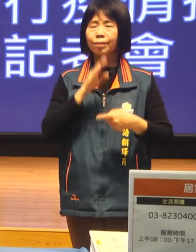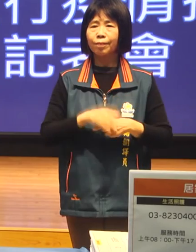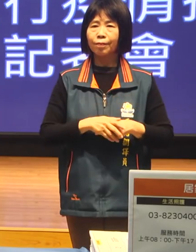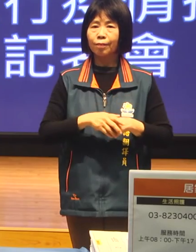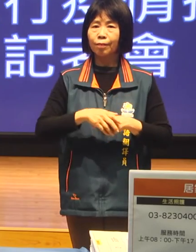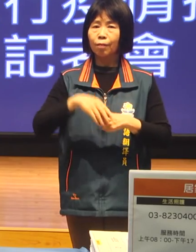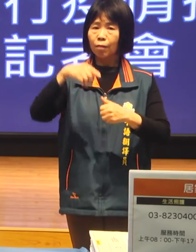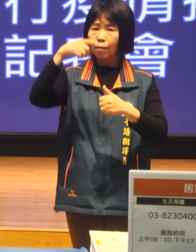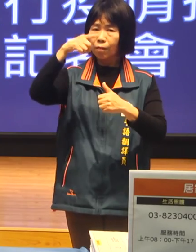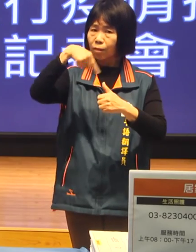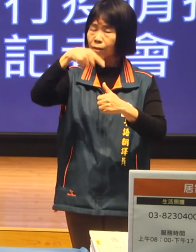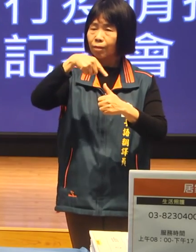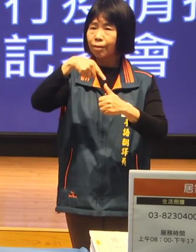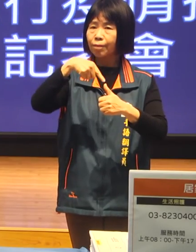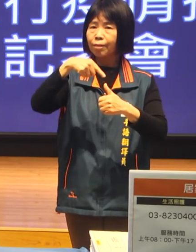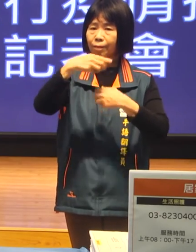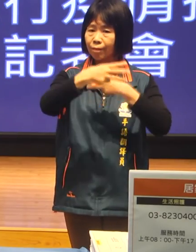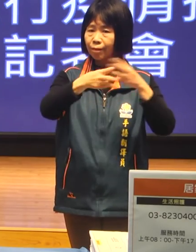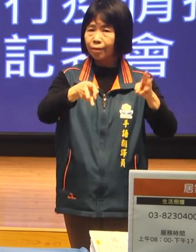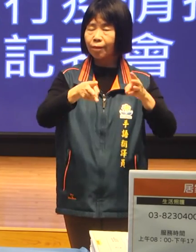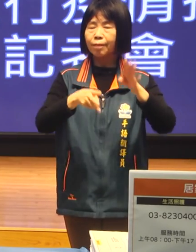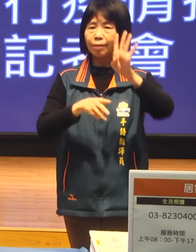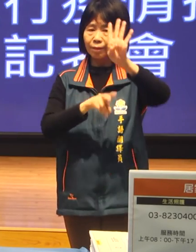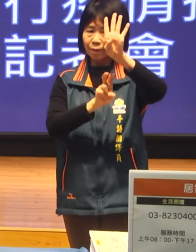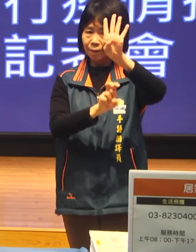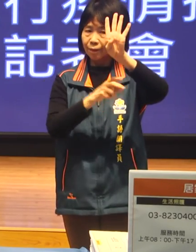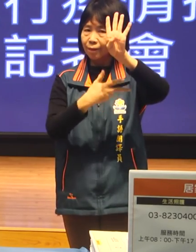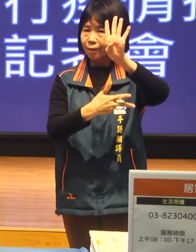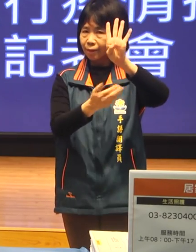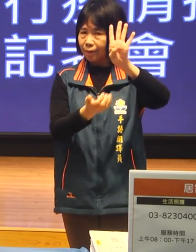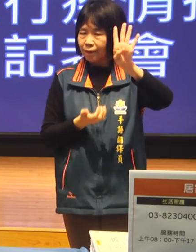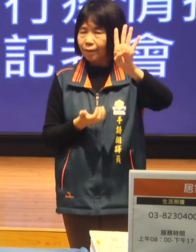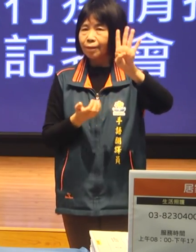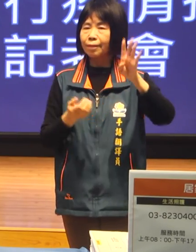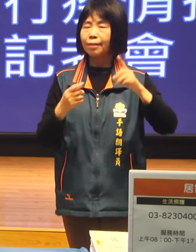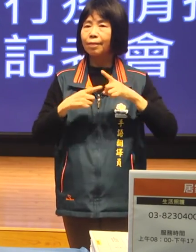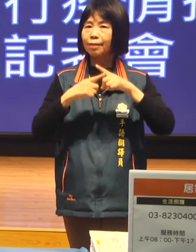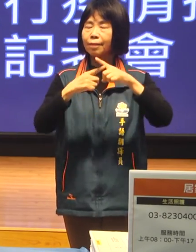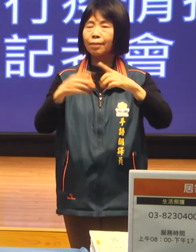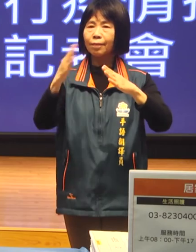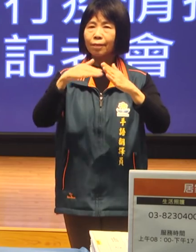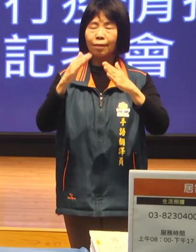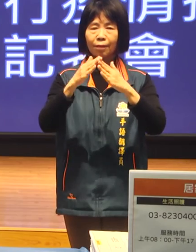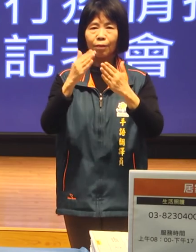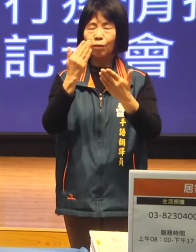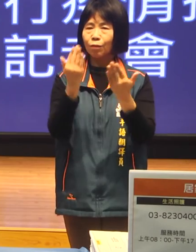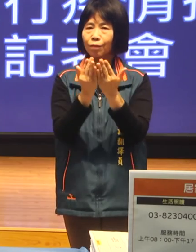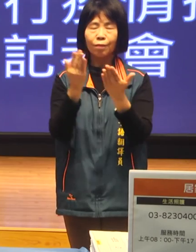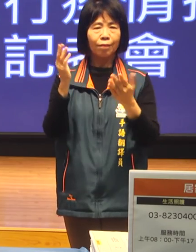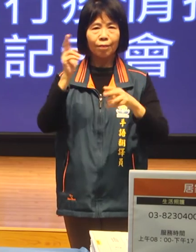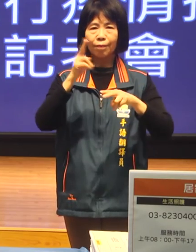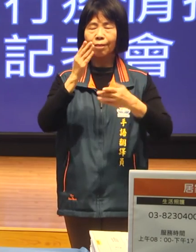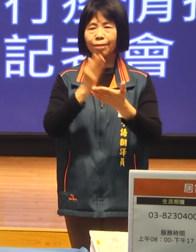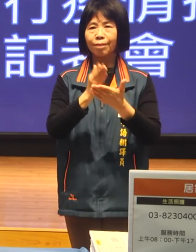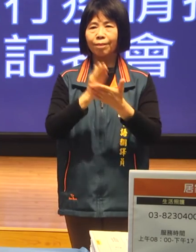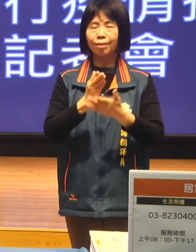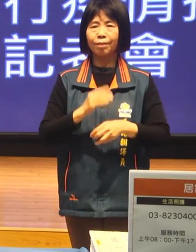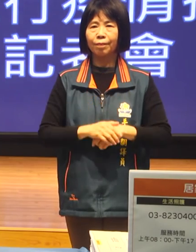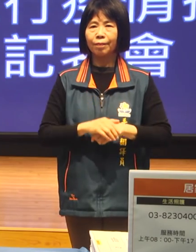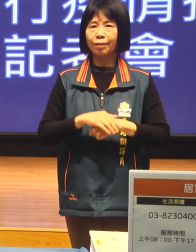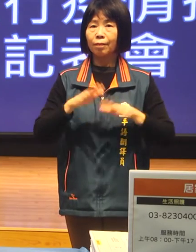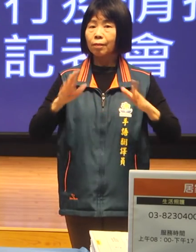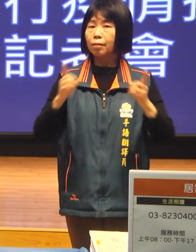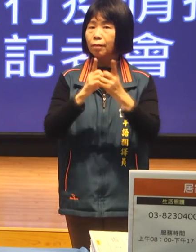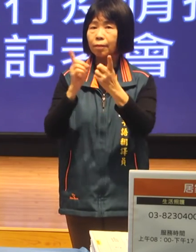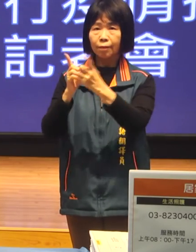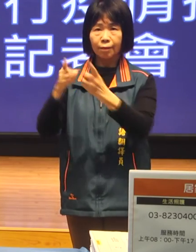授课的班级呢，会在27号之前呢暂停实体课程。那今天相关的接触人员